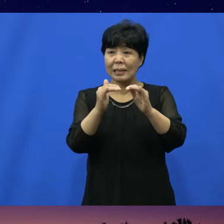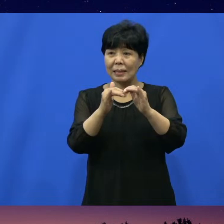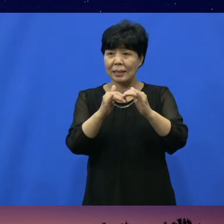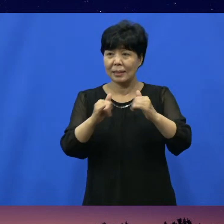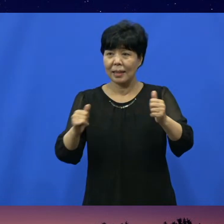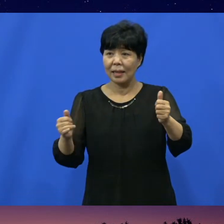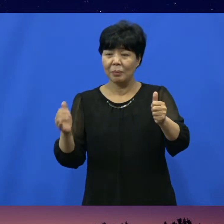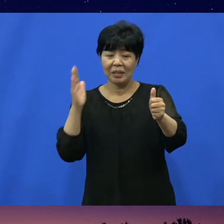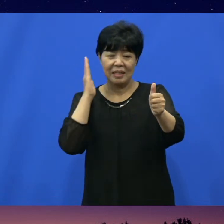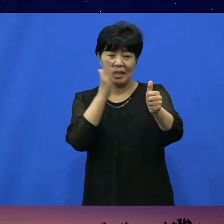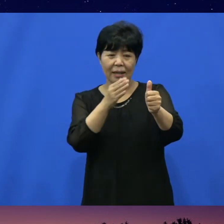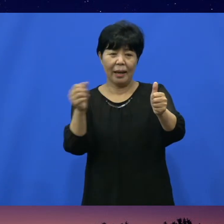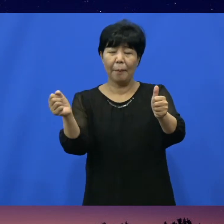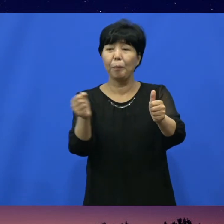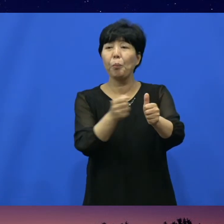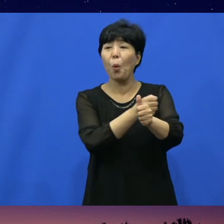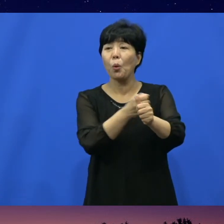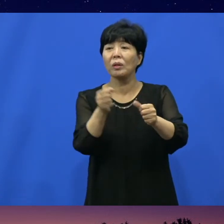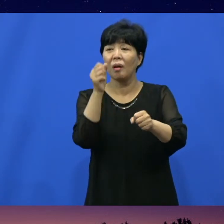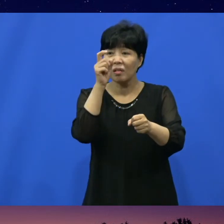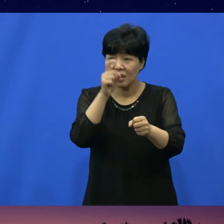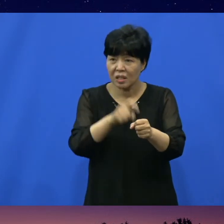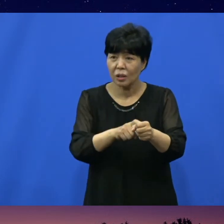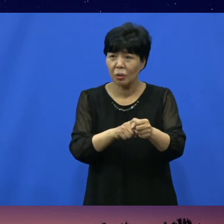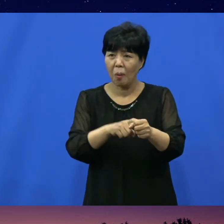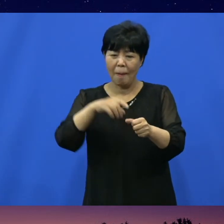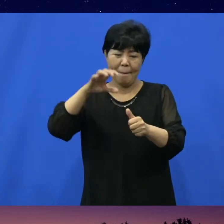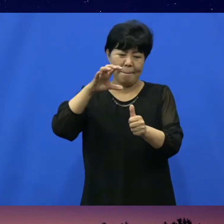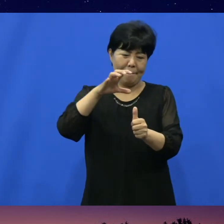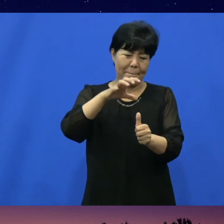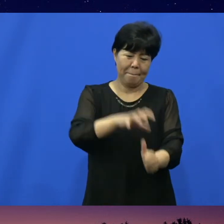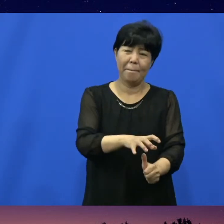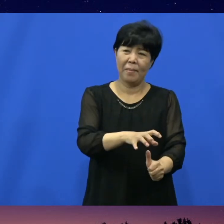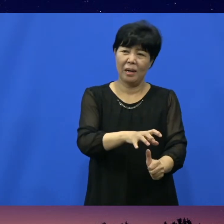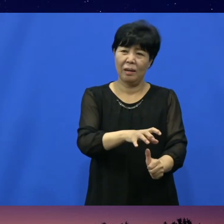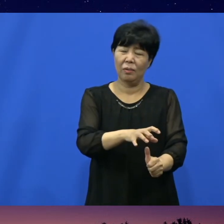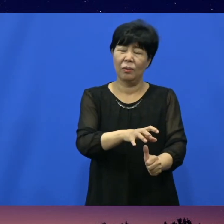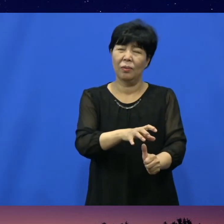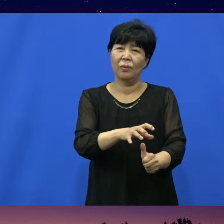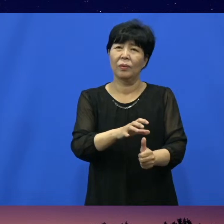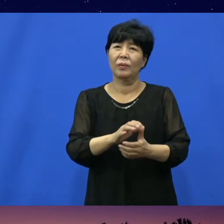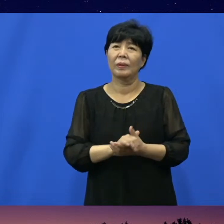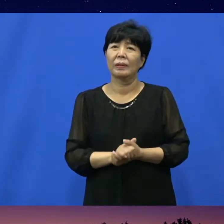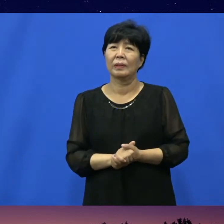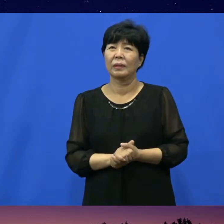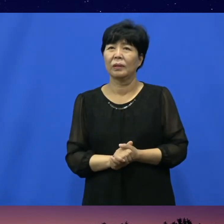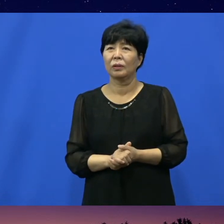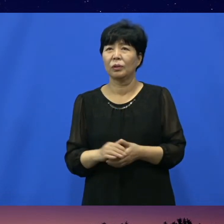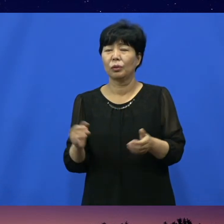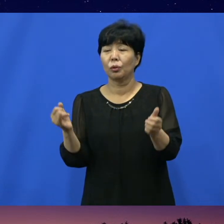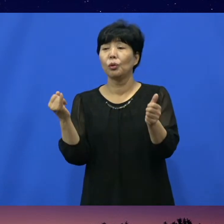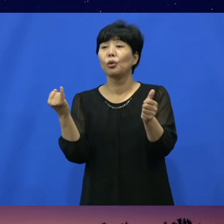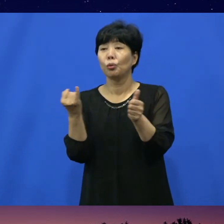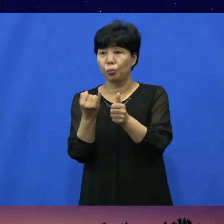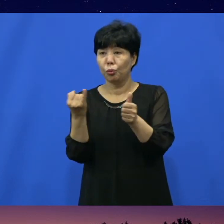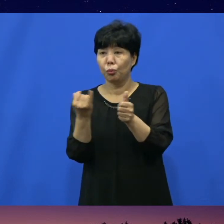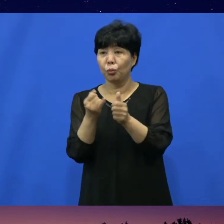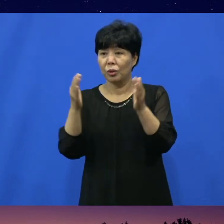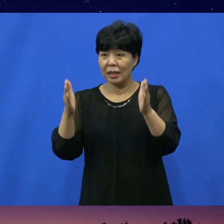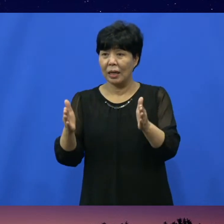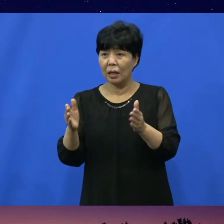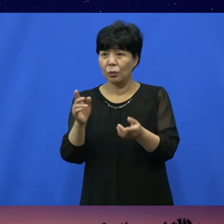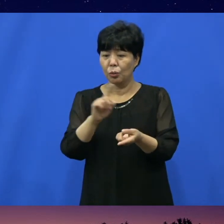됩니다. 다른 사람을 통제하려고 하고 억압하려고 하고. 이런 부부관계에서도 서로 억압하고